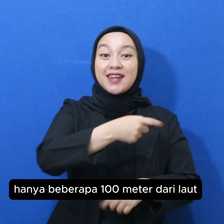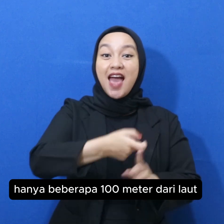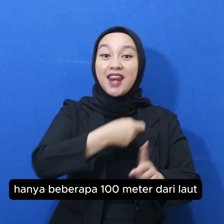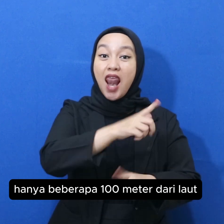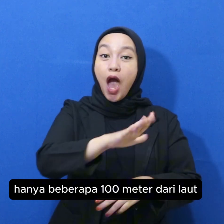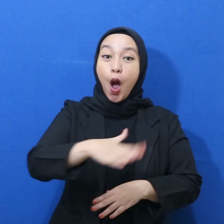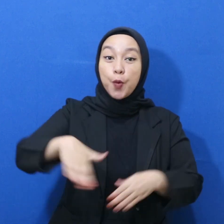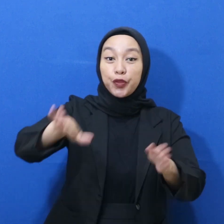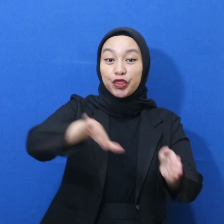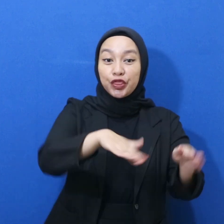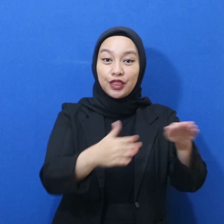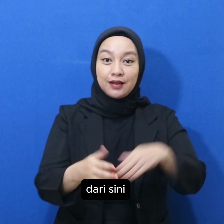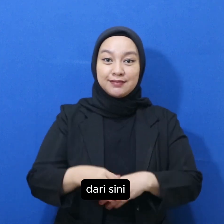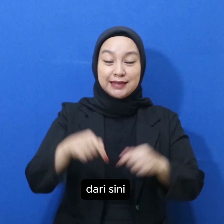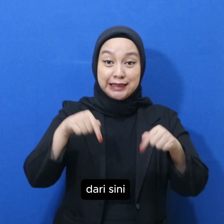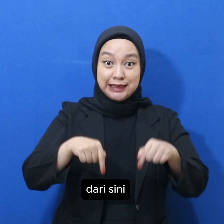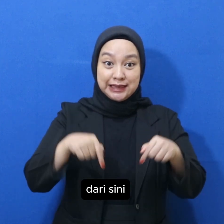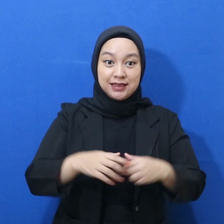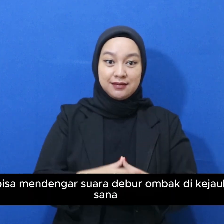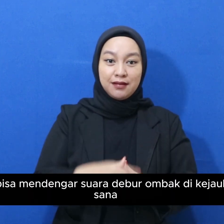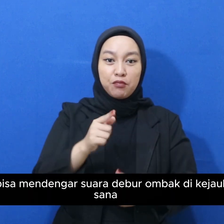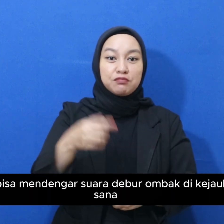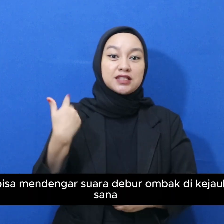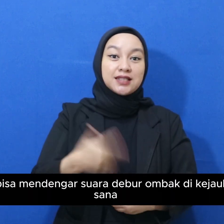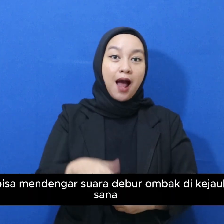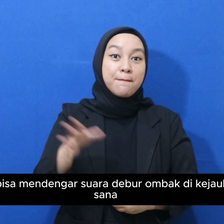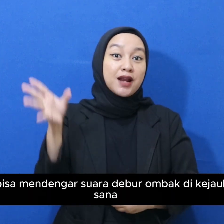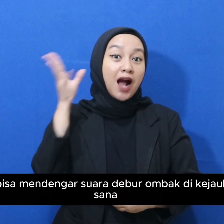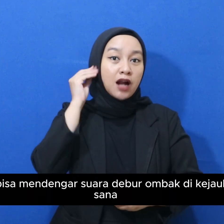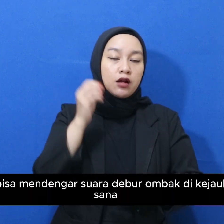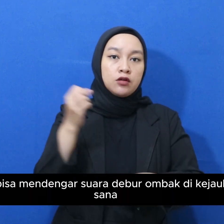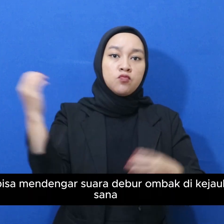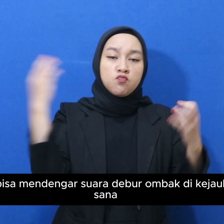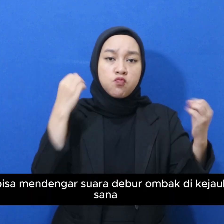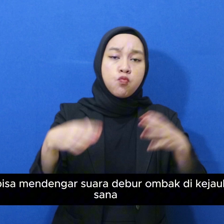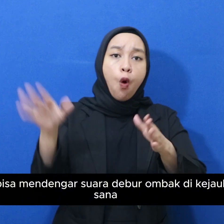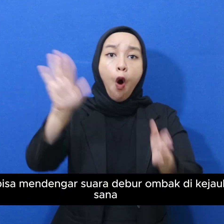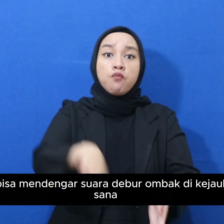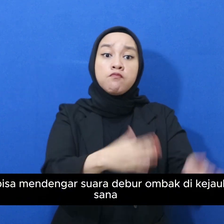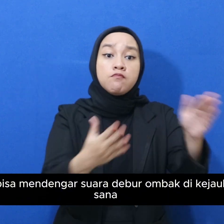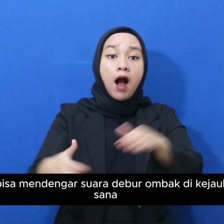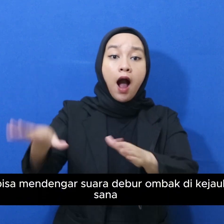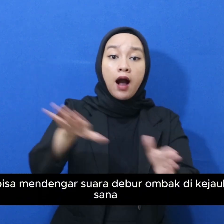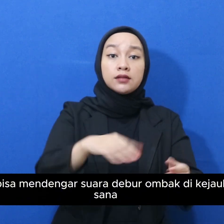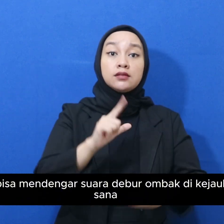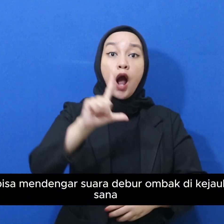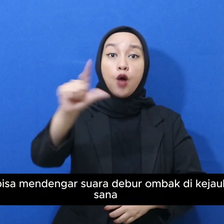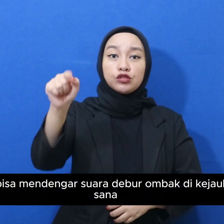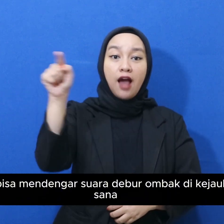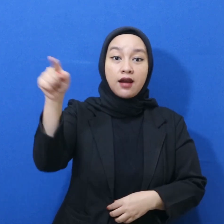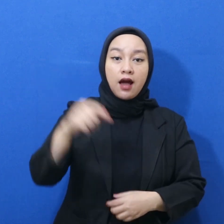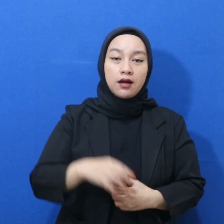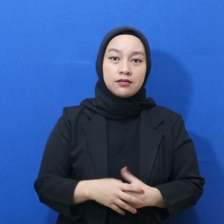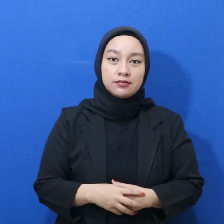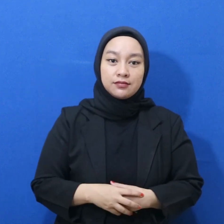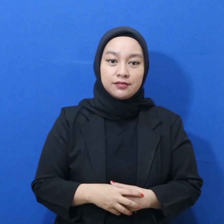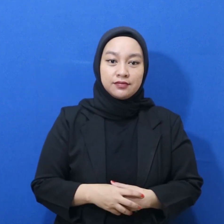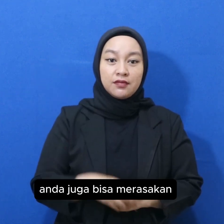dari laut. Dari sini Anda bisa mendengar suara debur ombak di kejauhan sana.